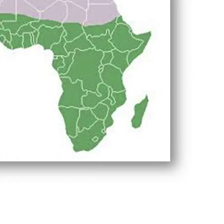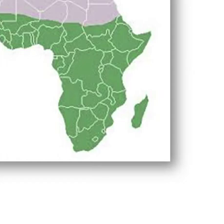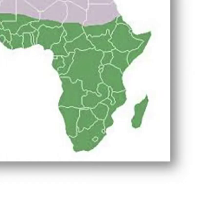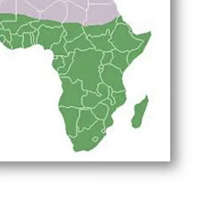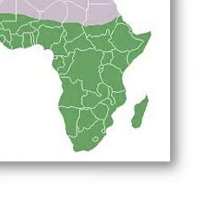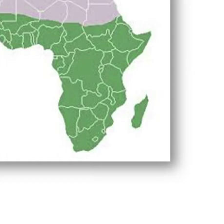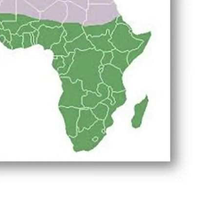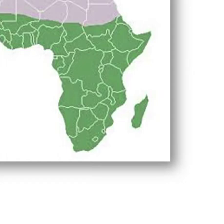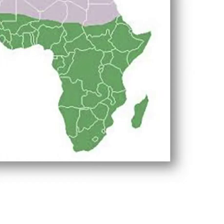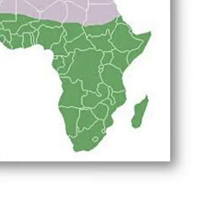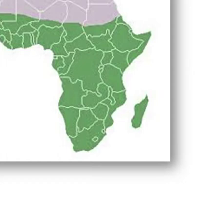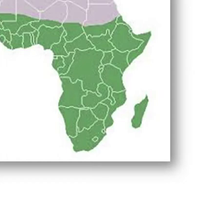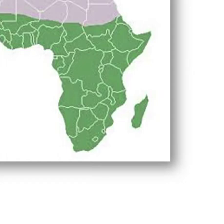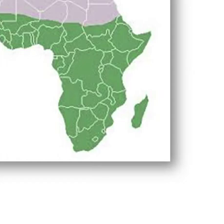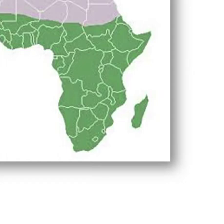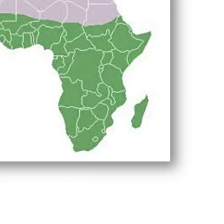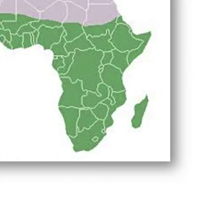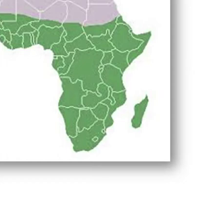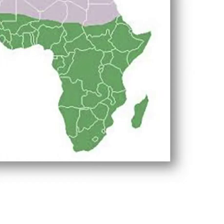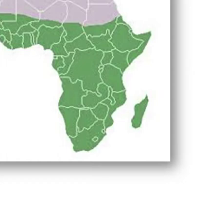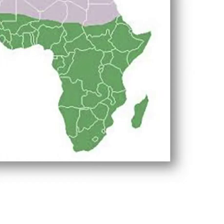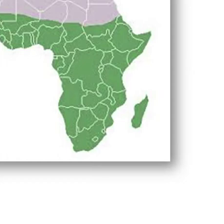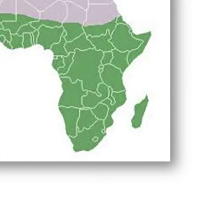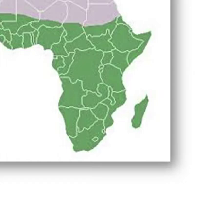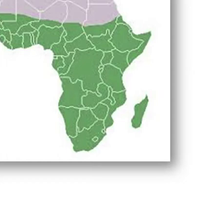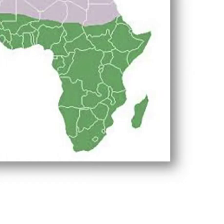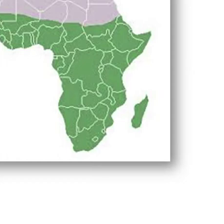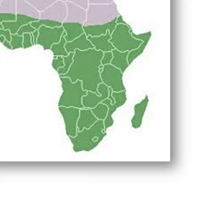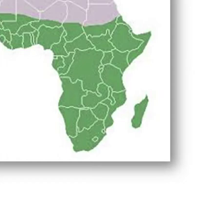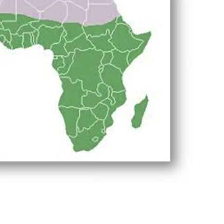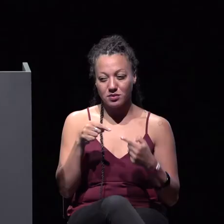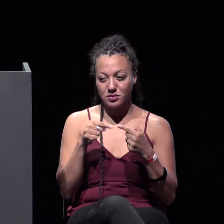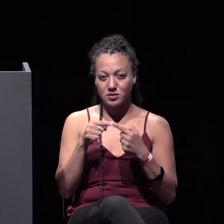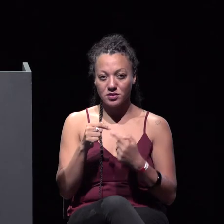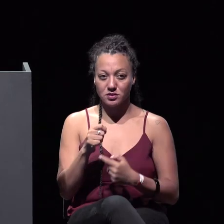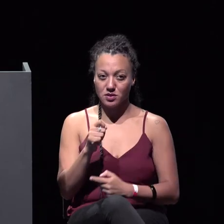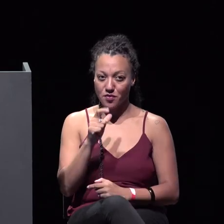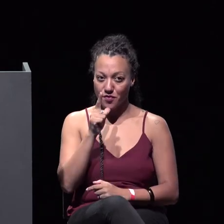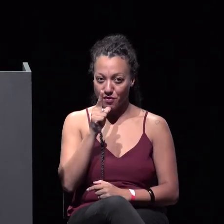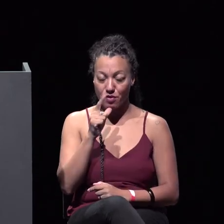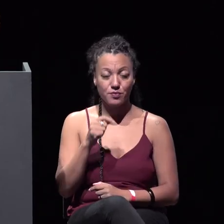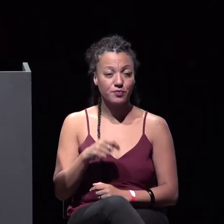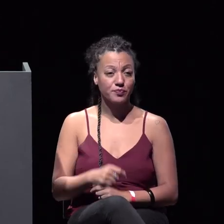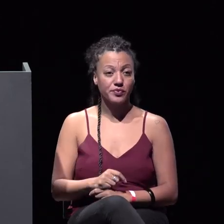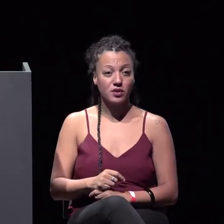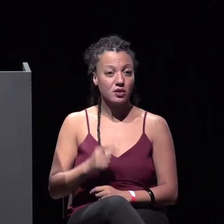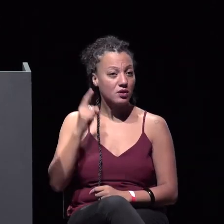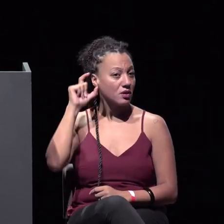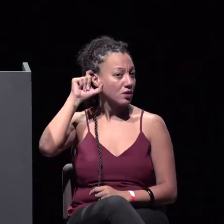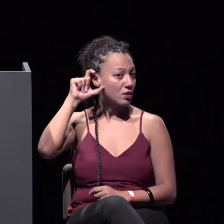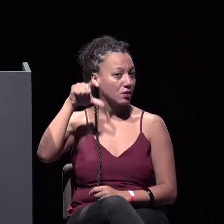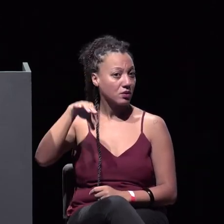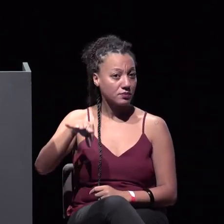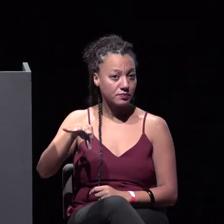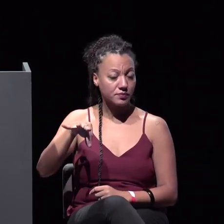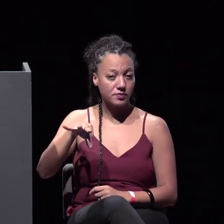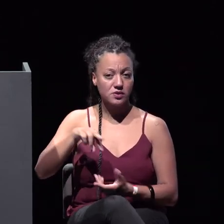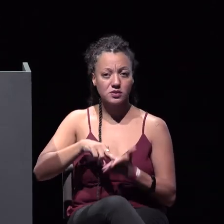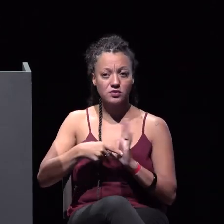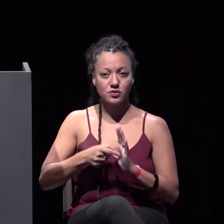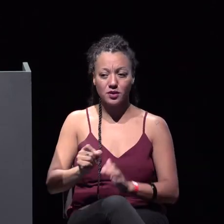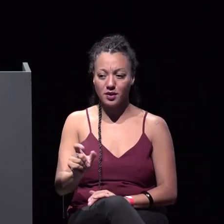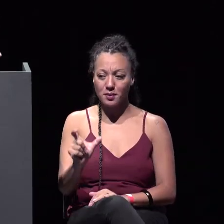né a língua é a representação do falo que a orelha da vagina então essa essa